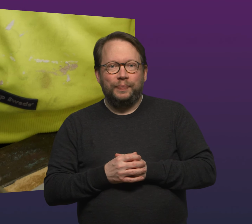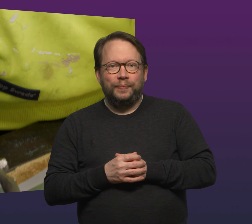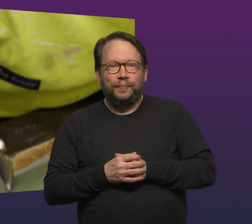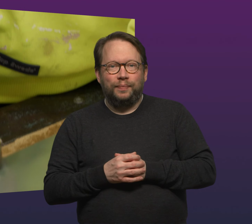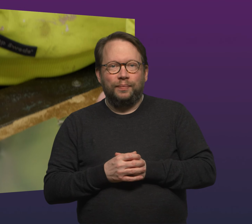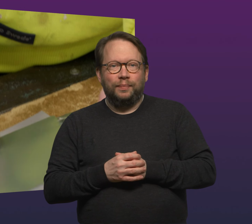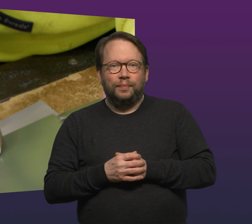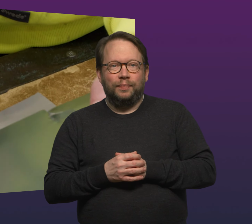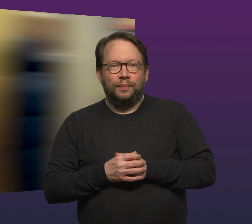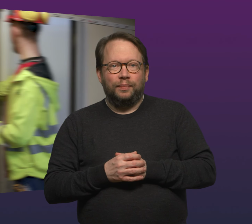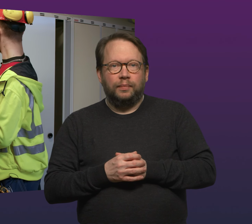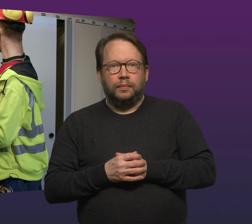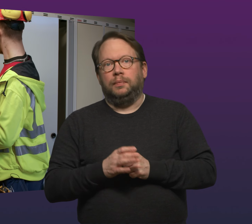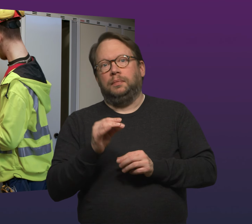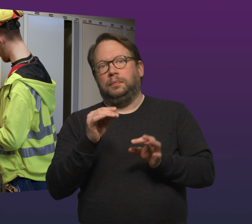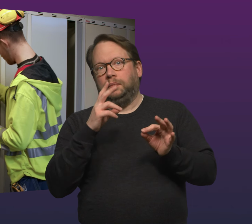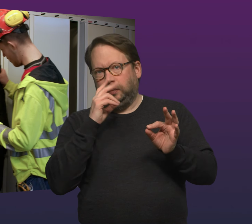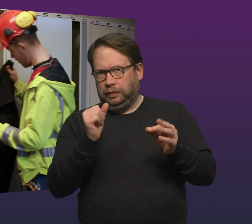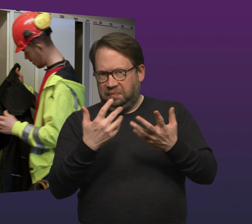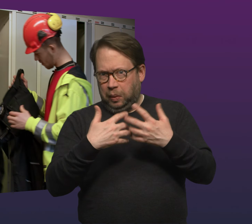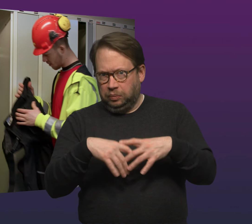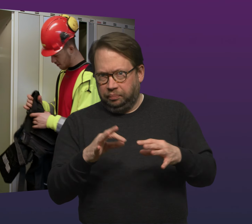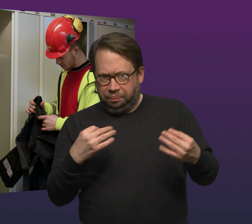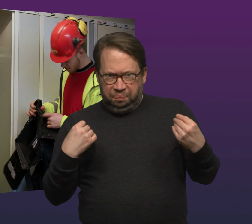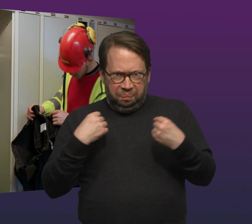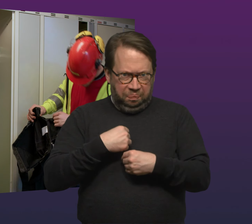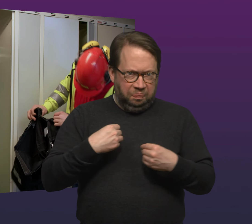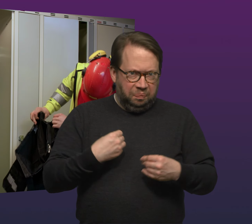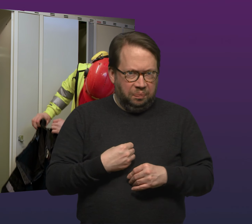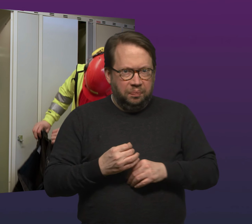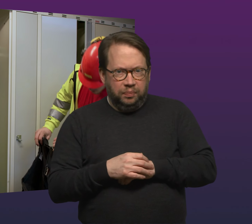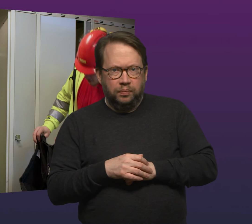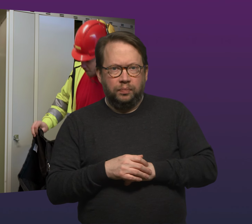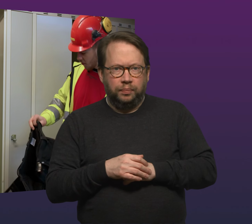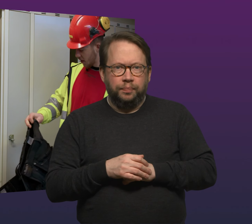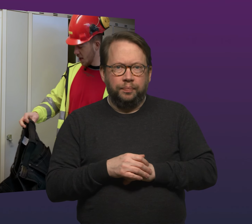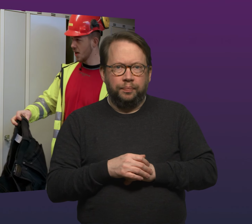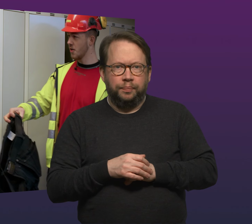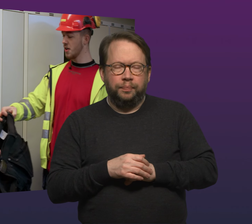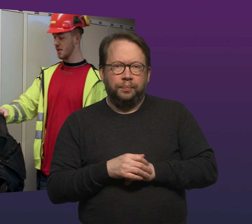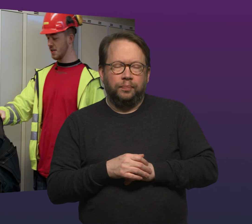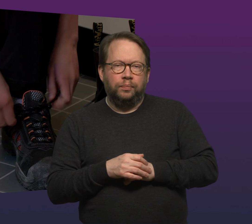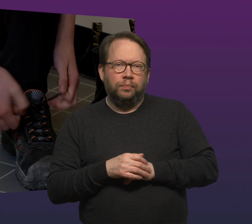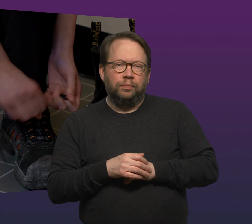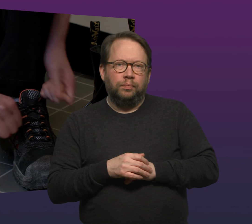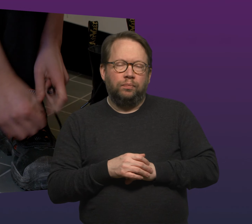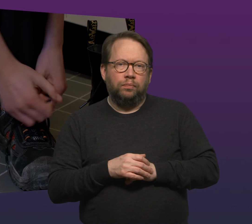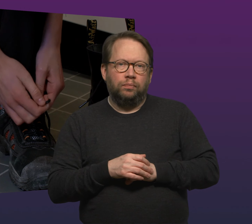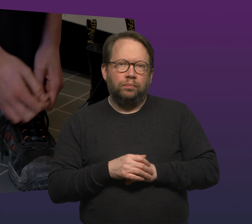Svensktextning.nu Det ska nog funka, kanske.